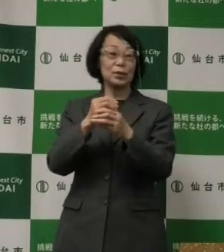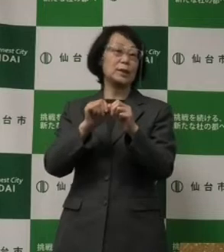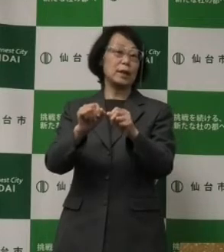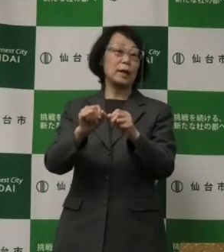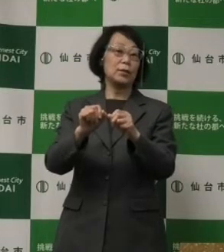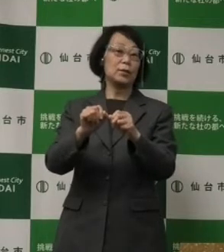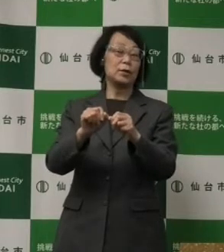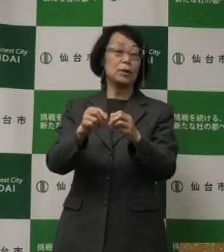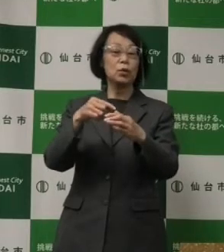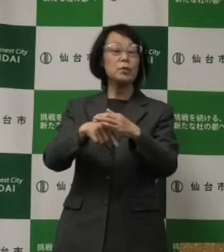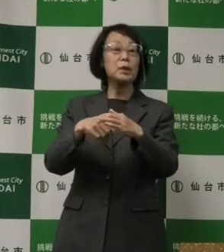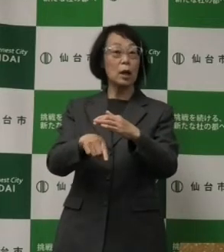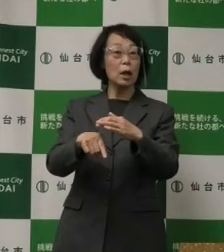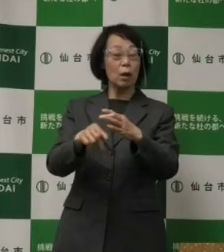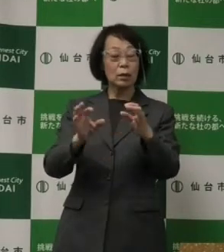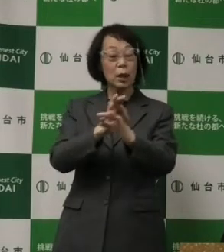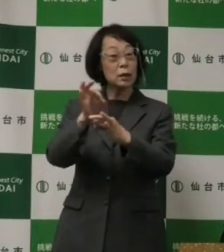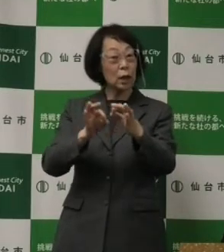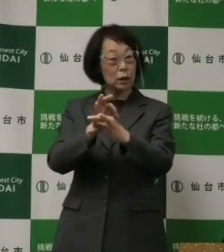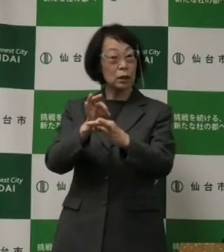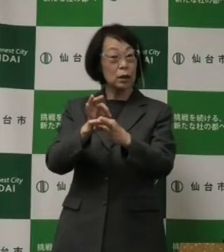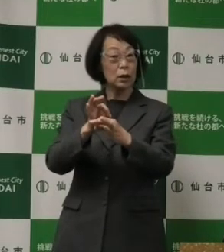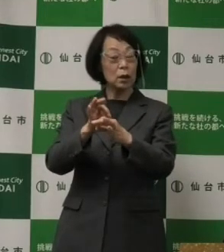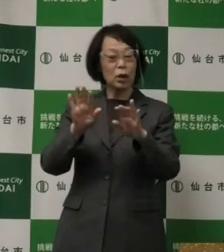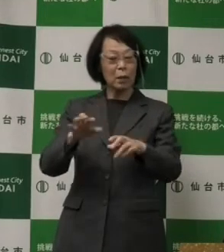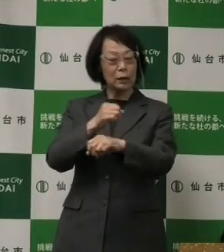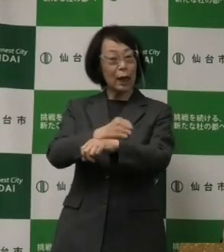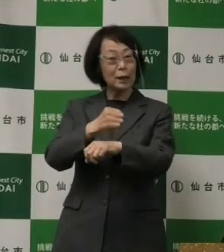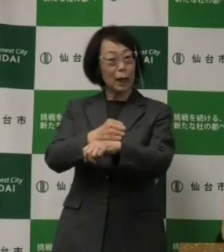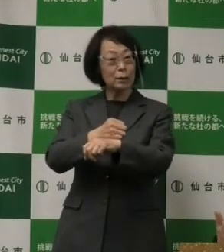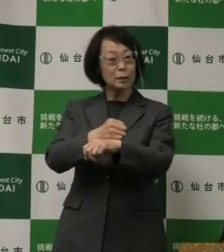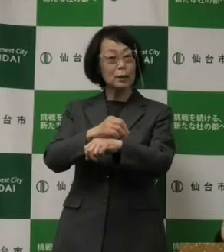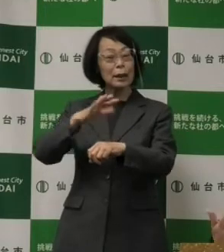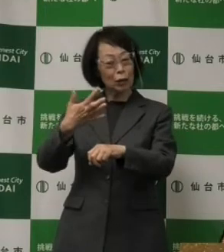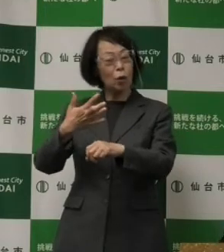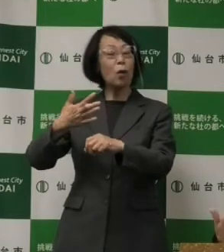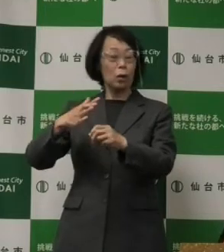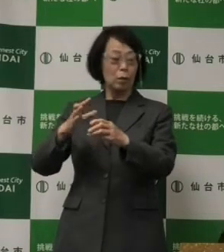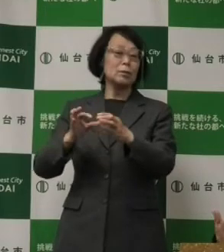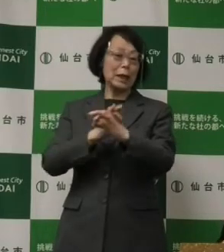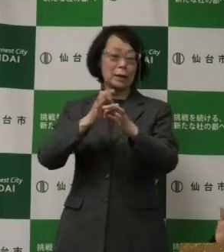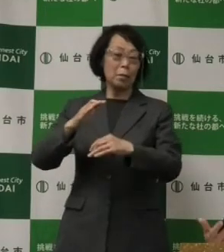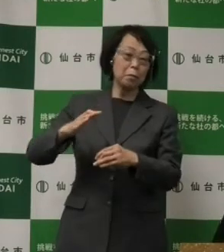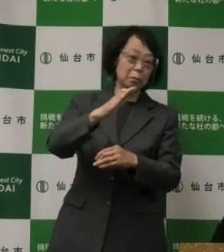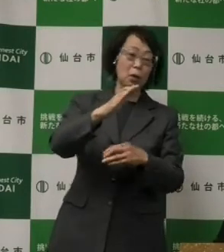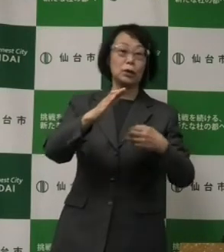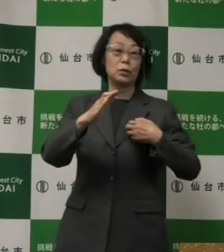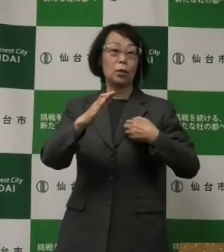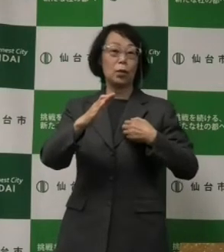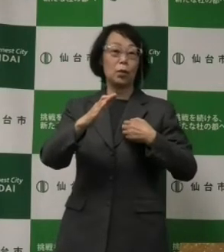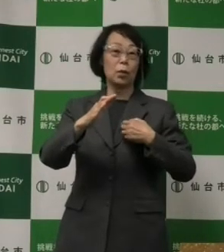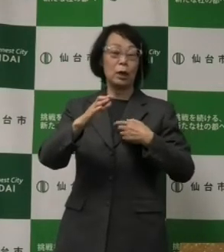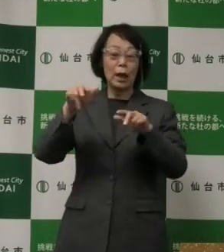そういう意味ではですね、経済をこれ今大変なところを回していく施策っていうのも大切だと思いますので、